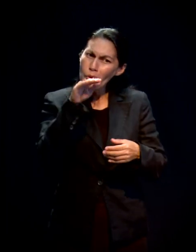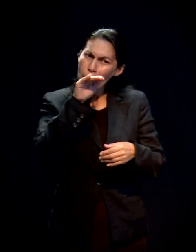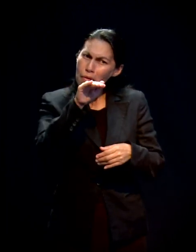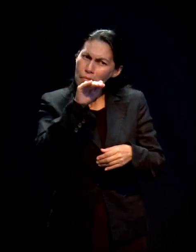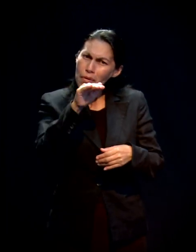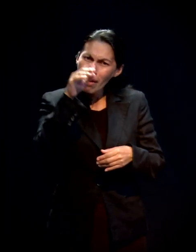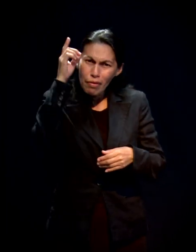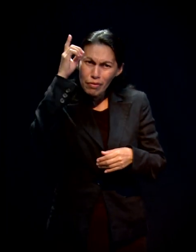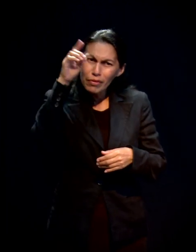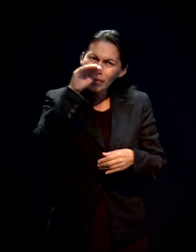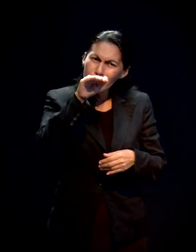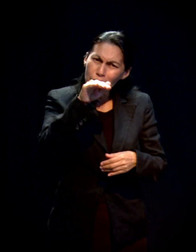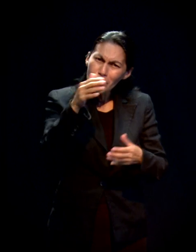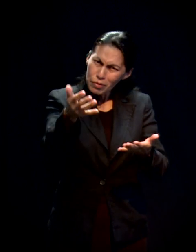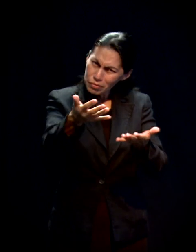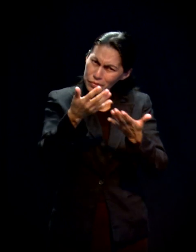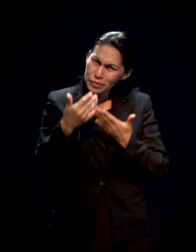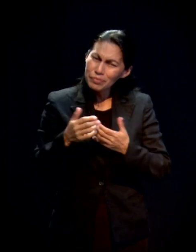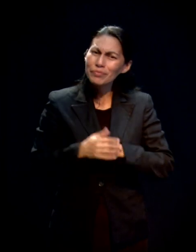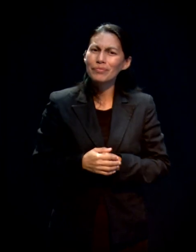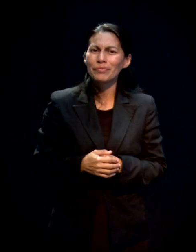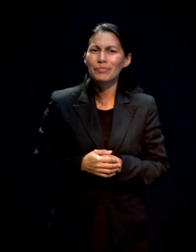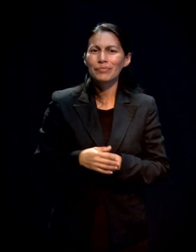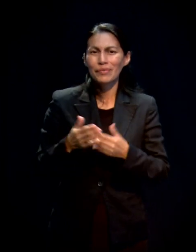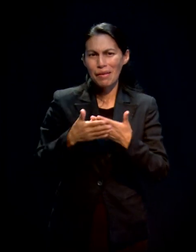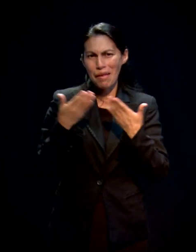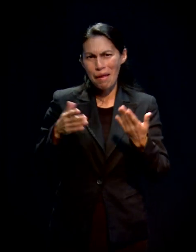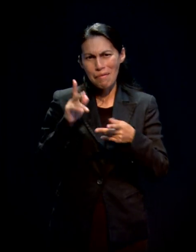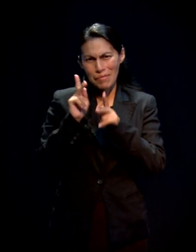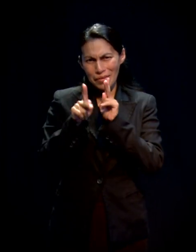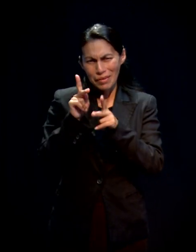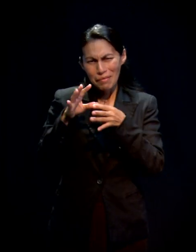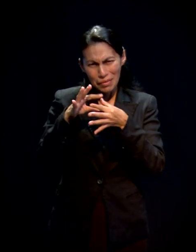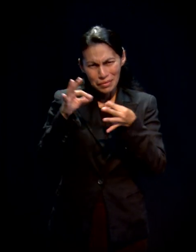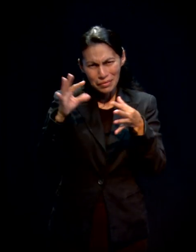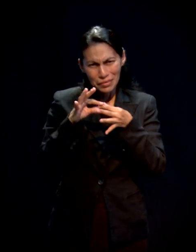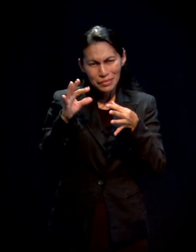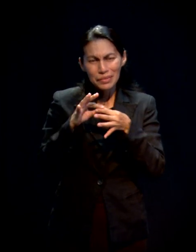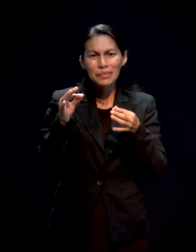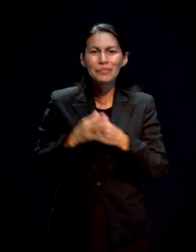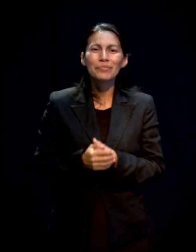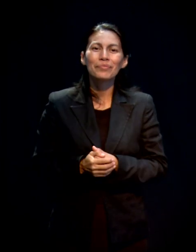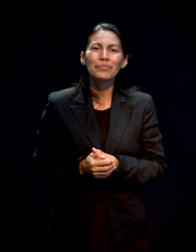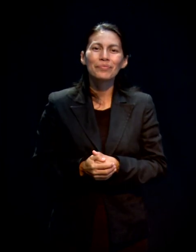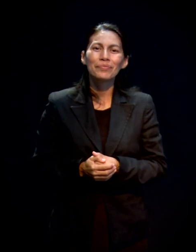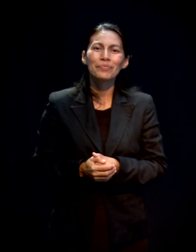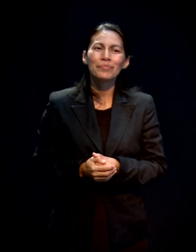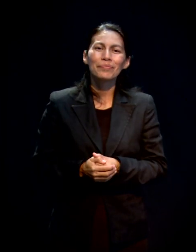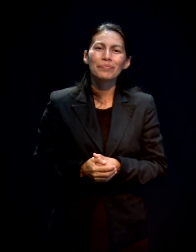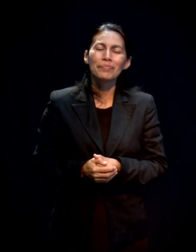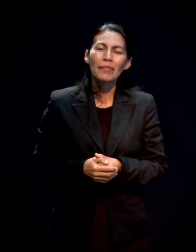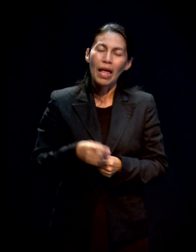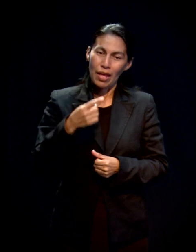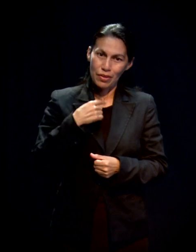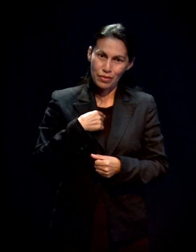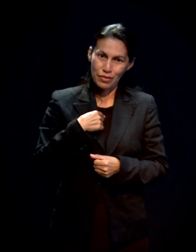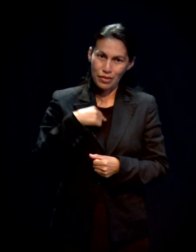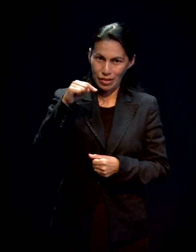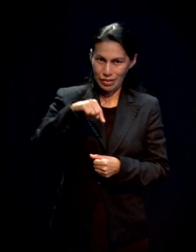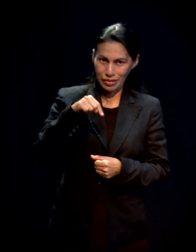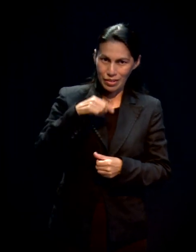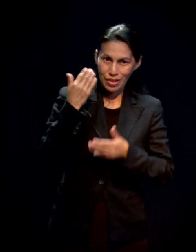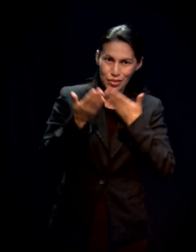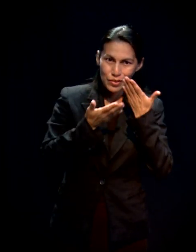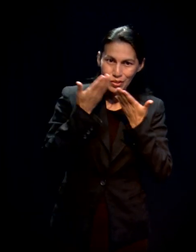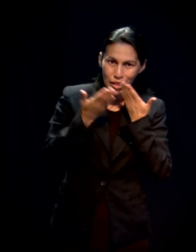venir y salir adelante cierto así es cuéntanos algo brevemente de esto es pues yo a este estaba